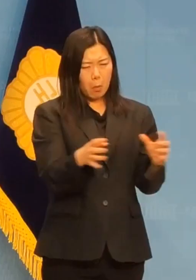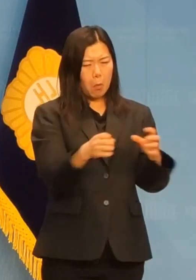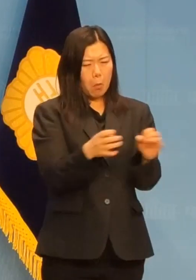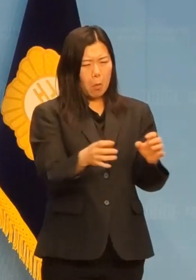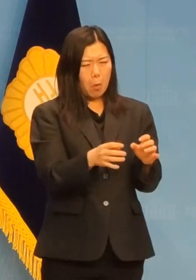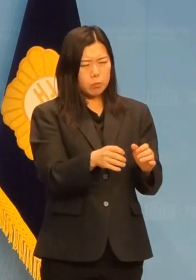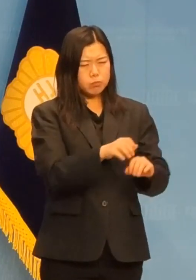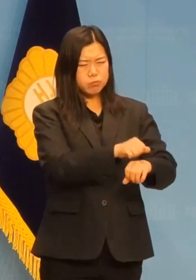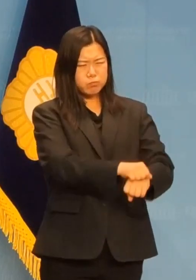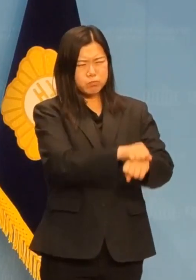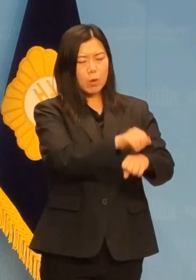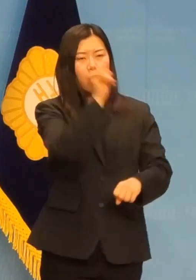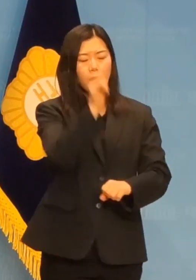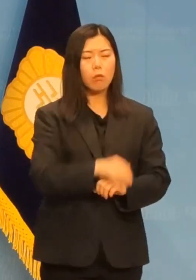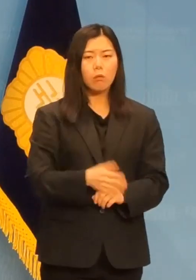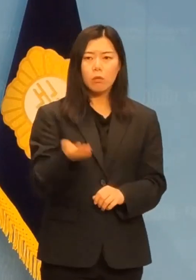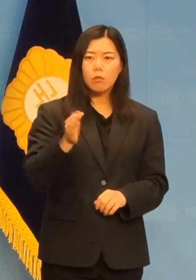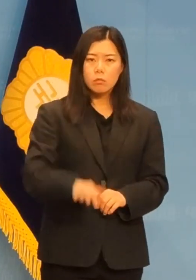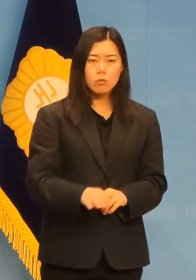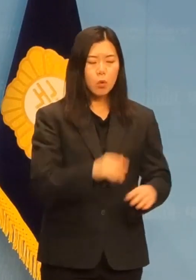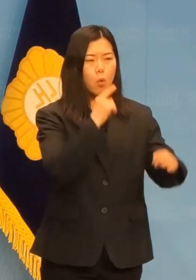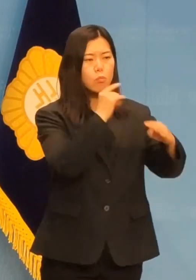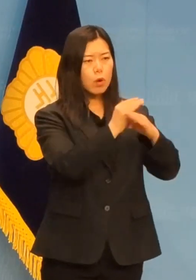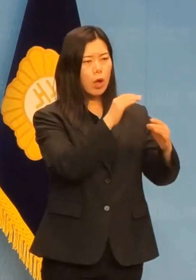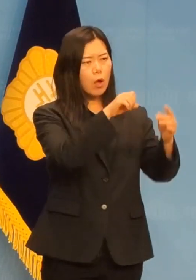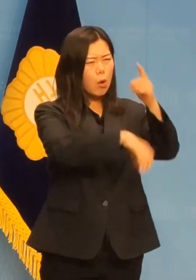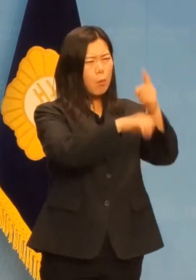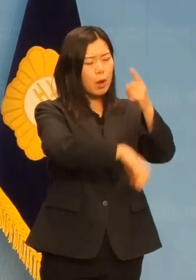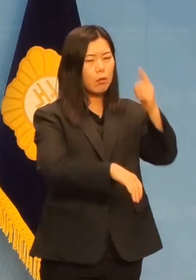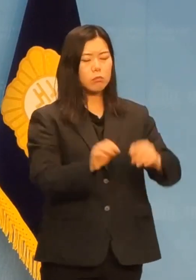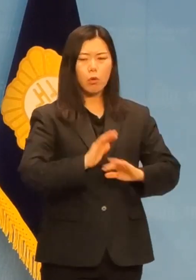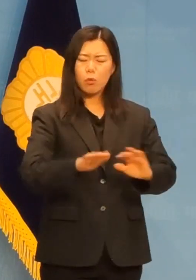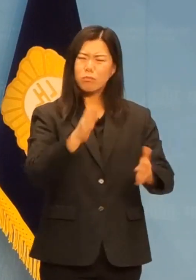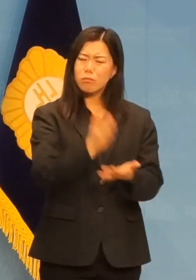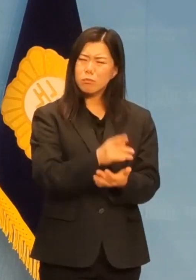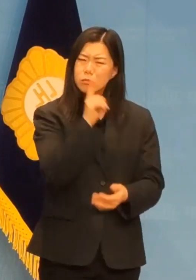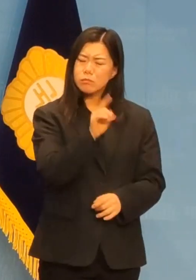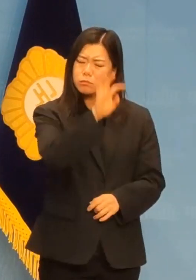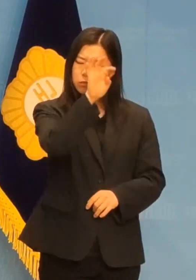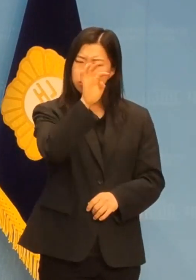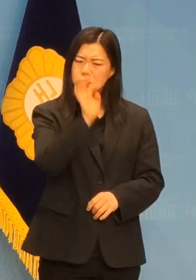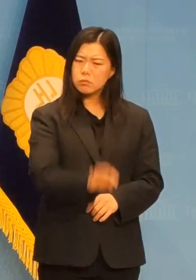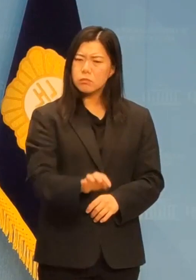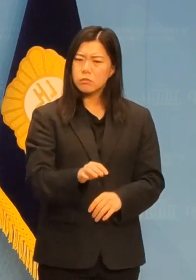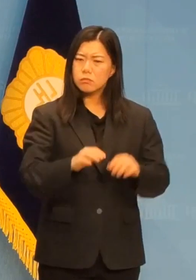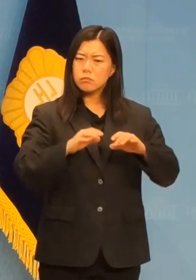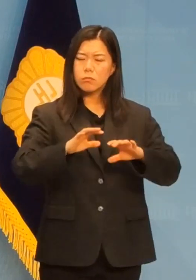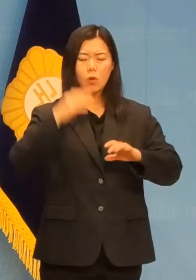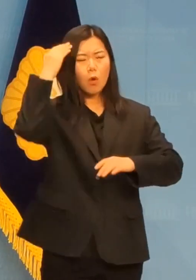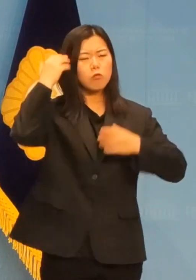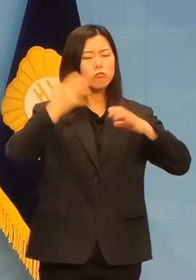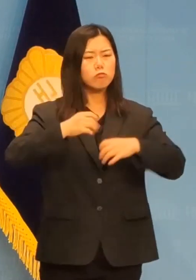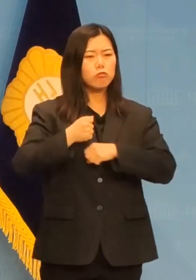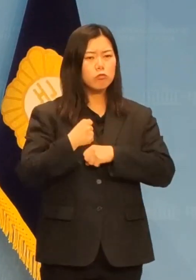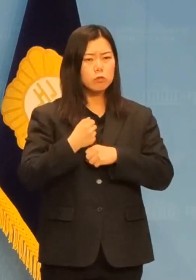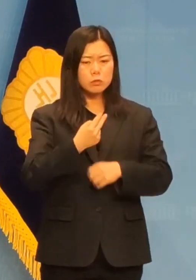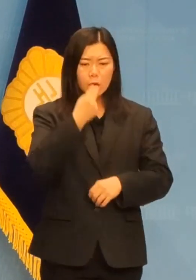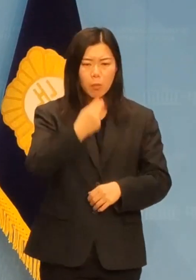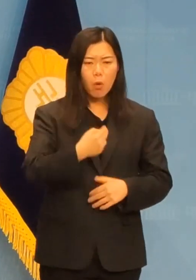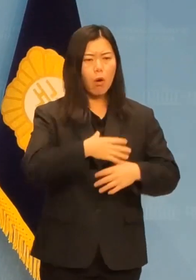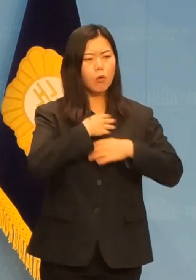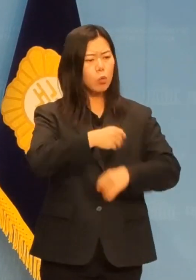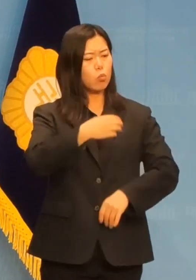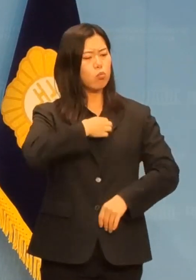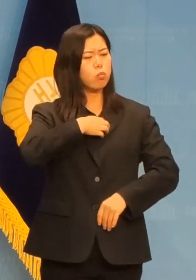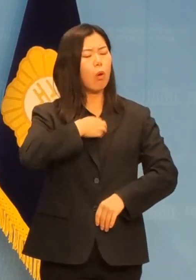합니다. 그런데도 북한 도발에 대응하지 말라는 것은 우리 장병의 생명과 안전을 위협에